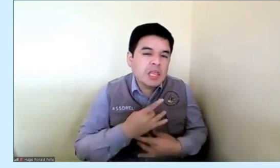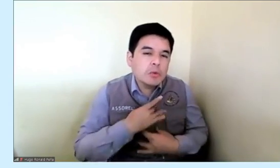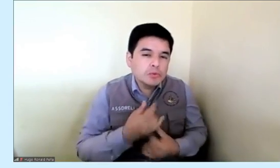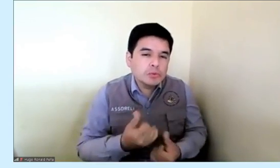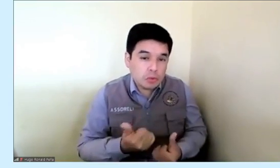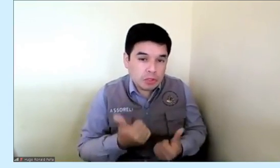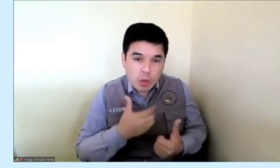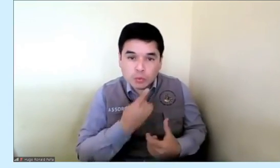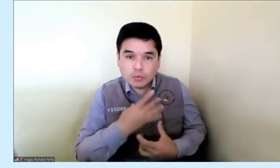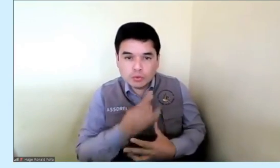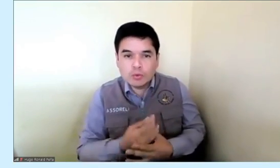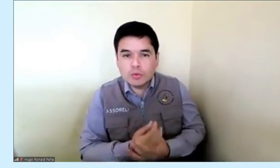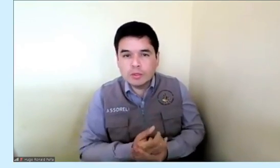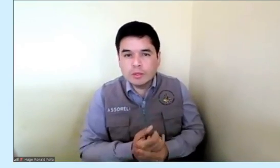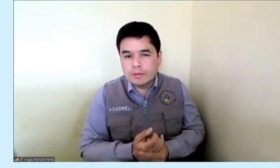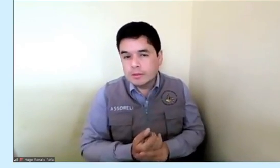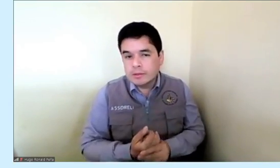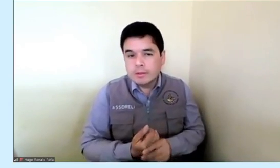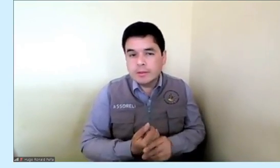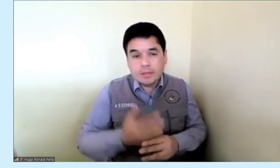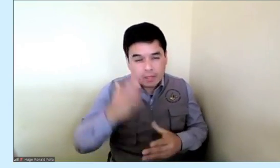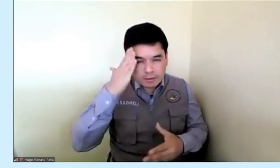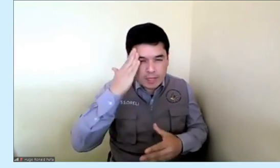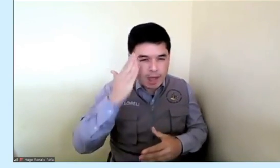¿Sí? ¿Les gustó?